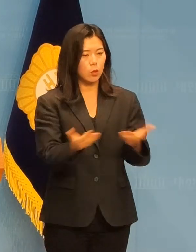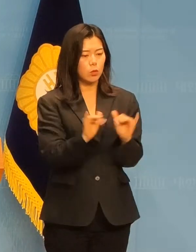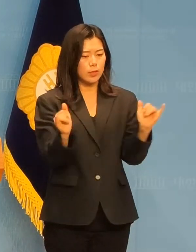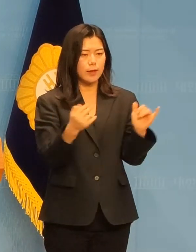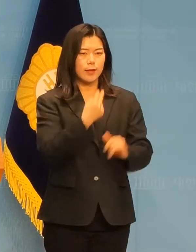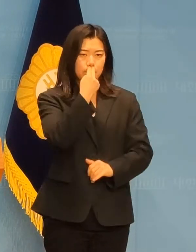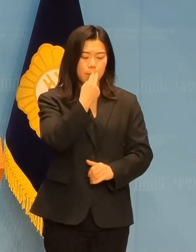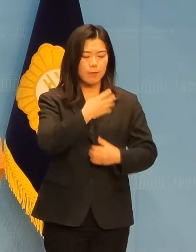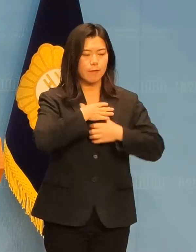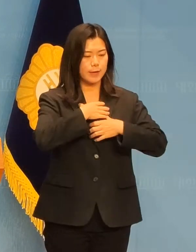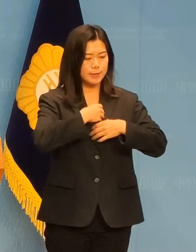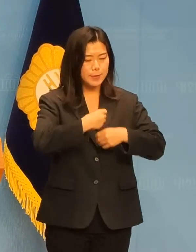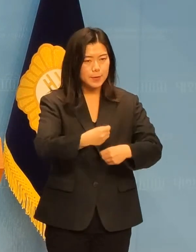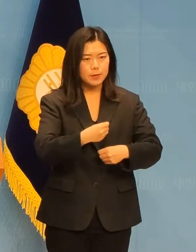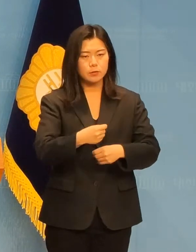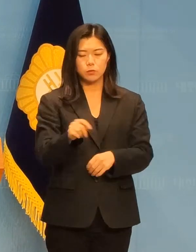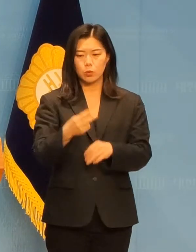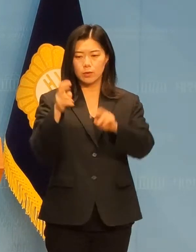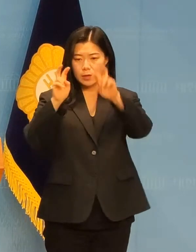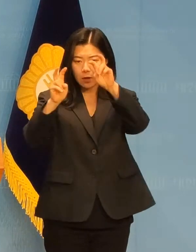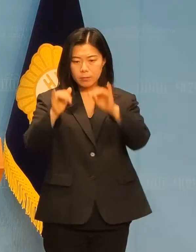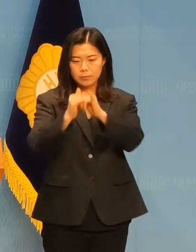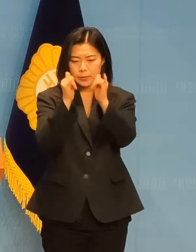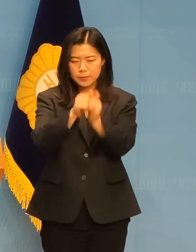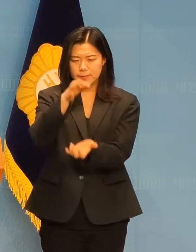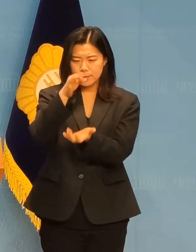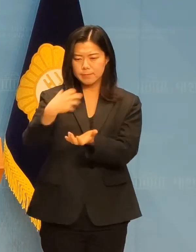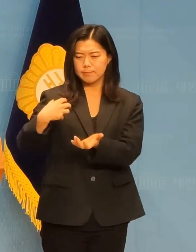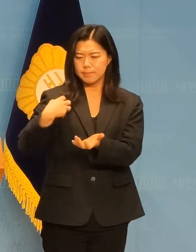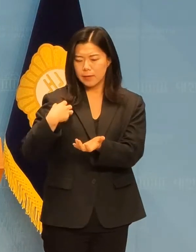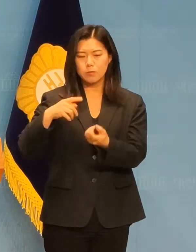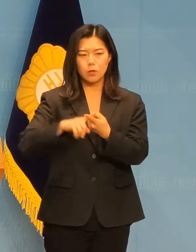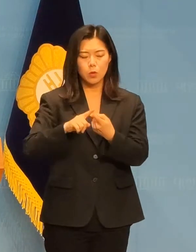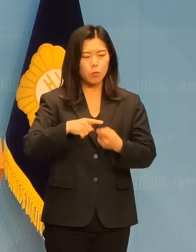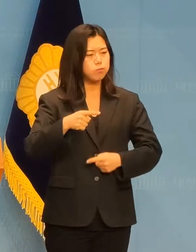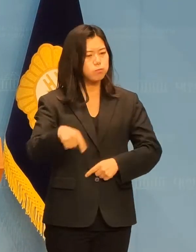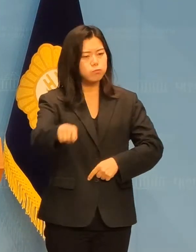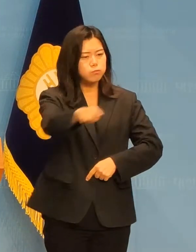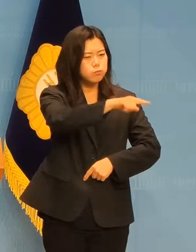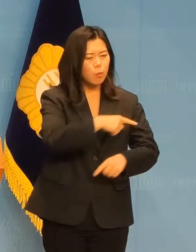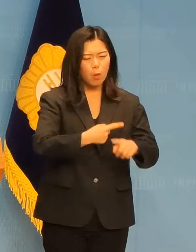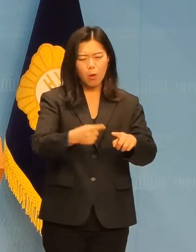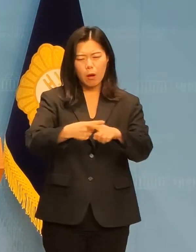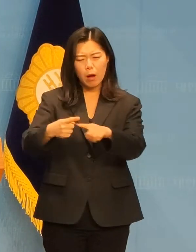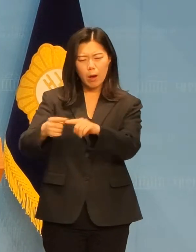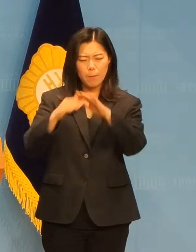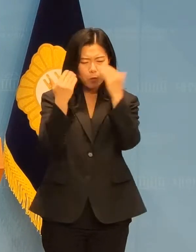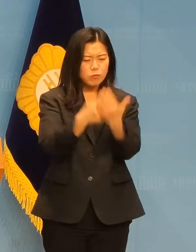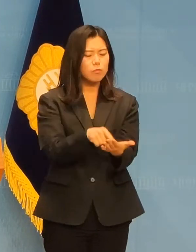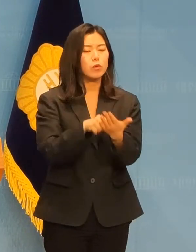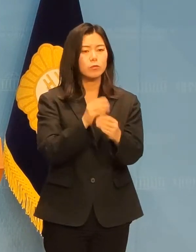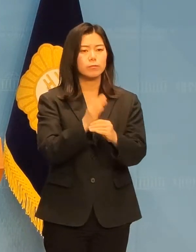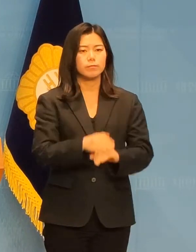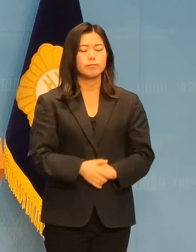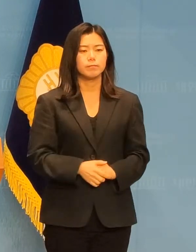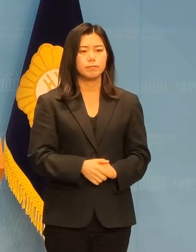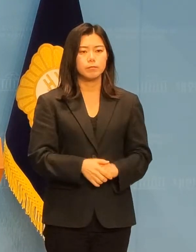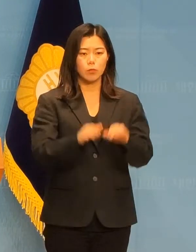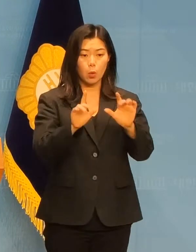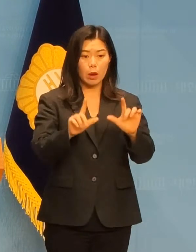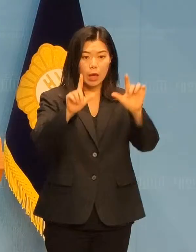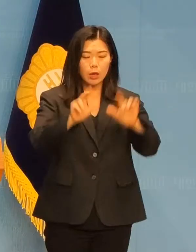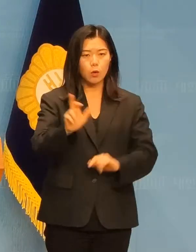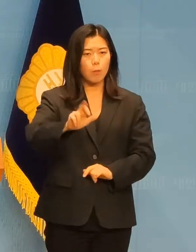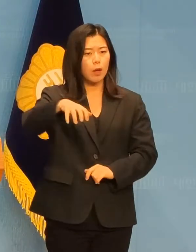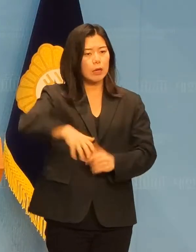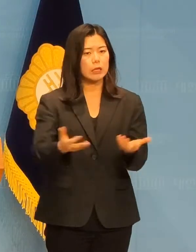생명과 안전, 기업의 사회적 책임을 어떤 기준으로 묻고 있는지 적나라하게 드러나고 있습니다. 올해에만